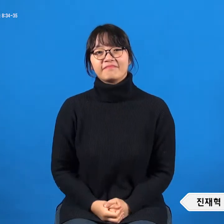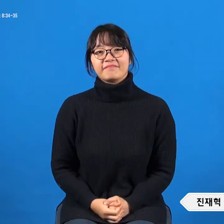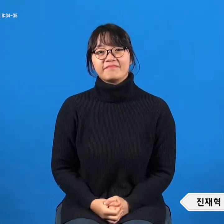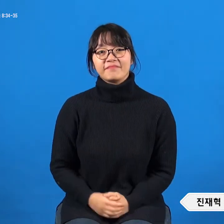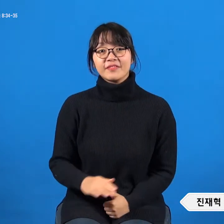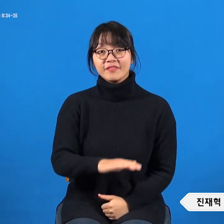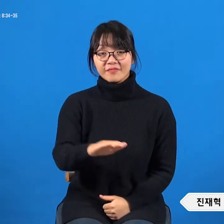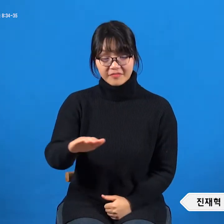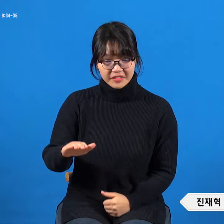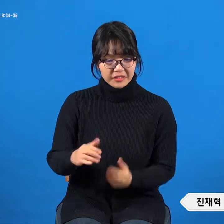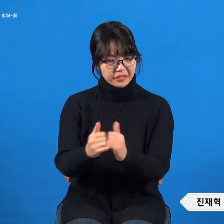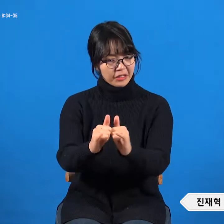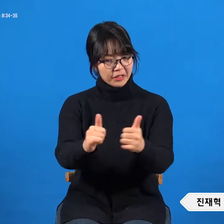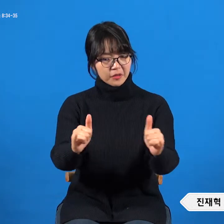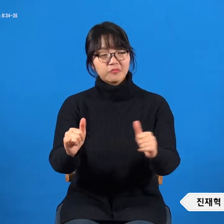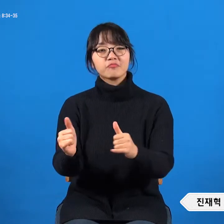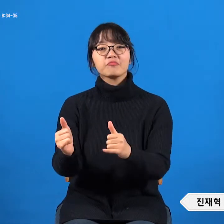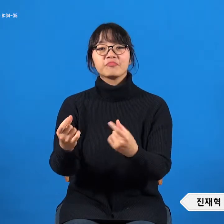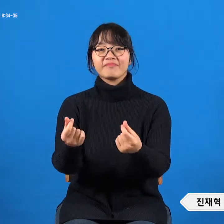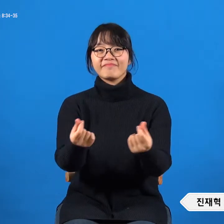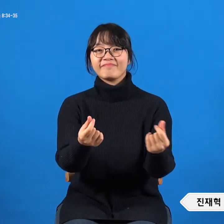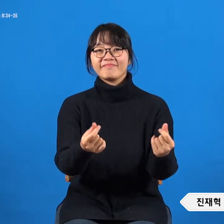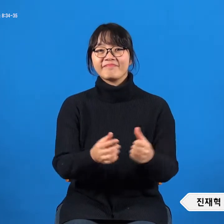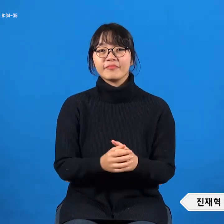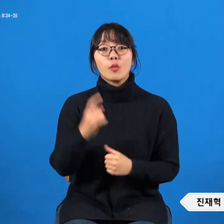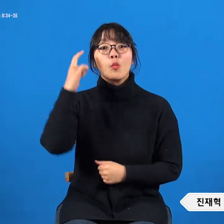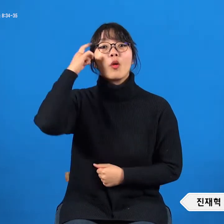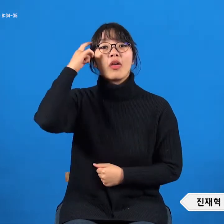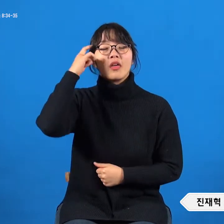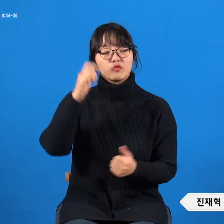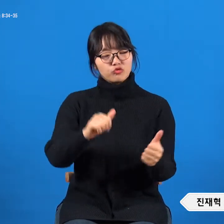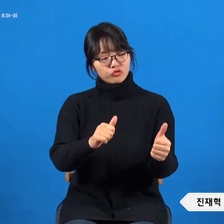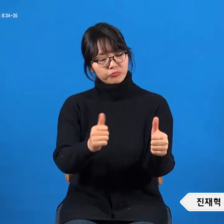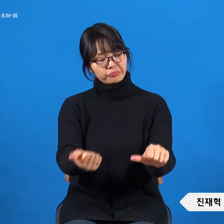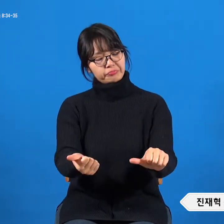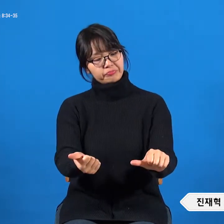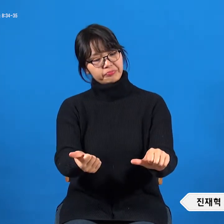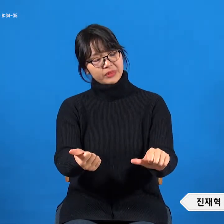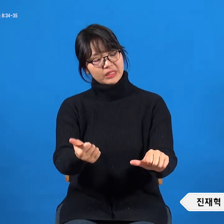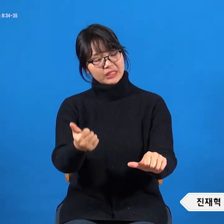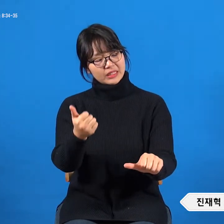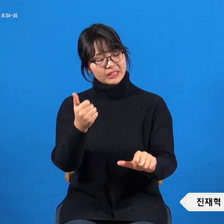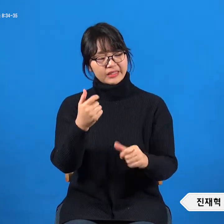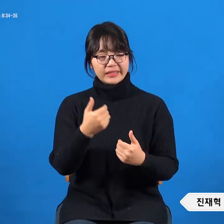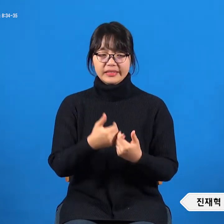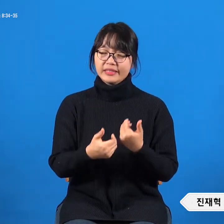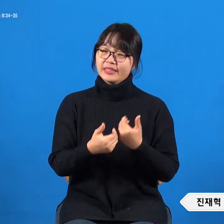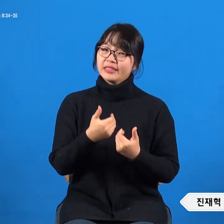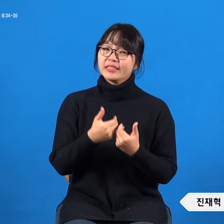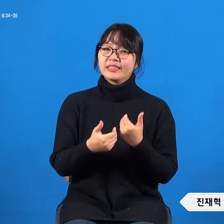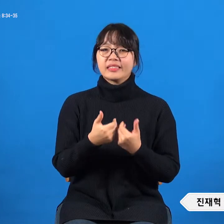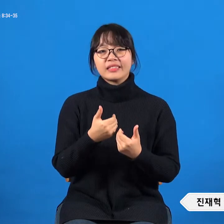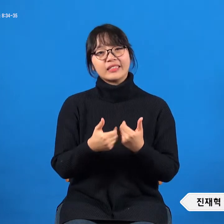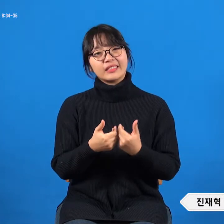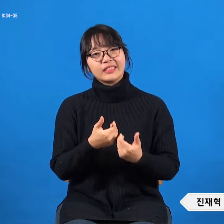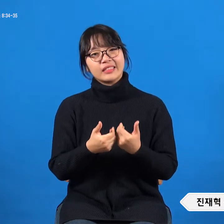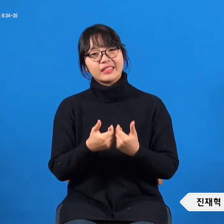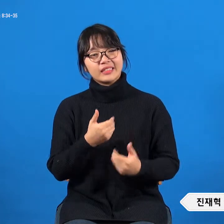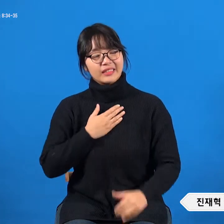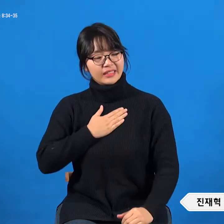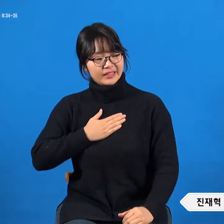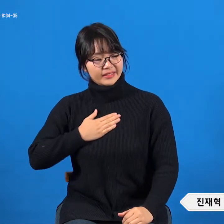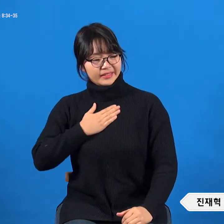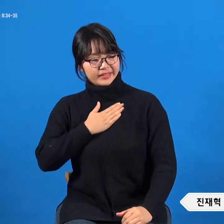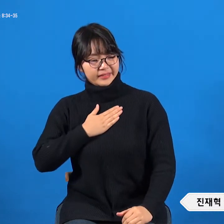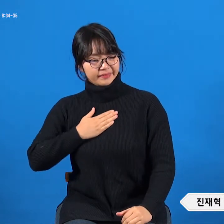사실을 우리는 생각하게 됩니다. 왜 이 죽음이 우리가 별로 생각하고 싶지 않는, 그리고 우리를 내면에서부터